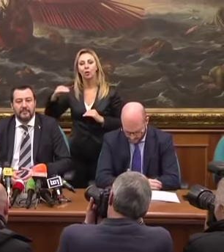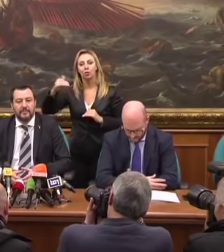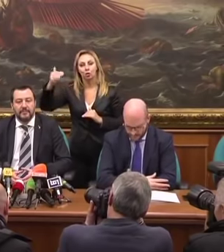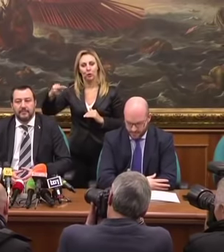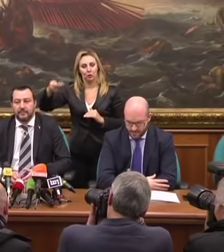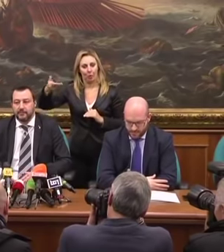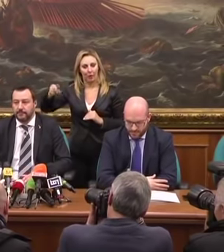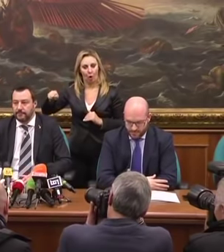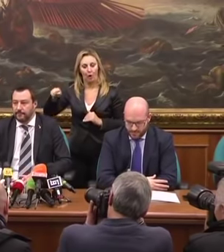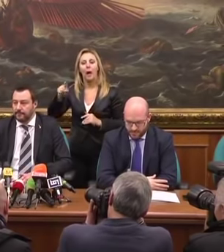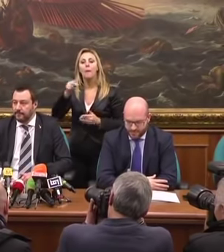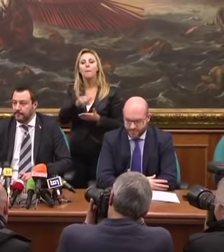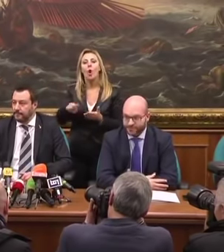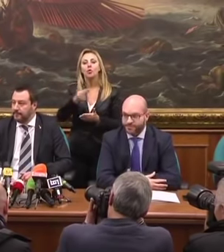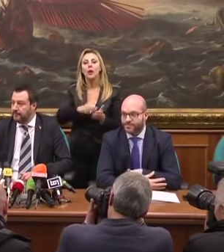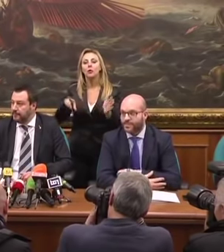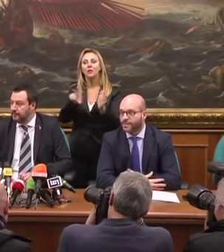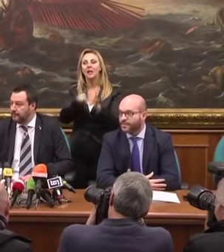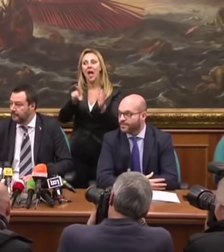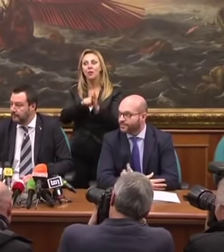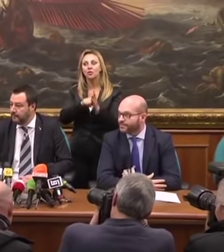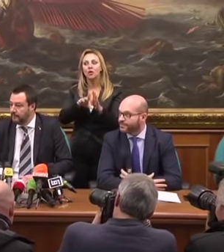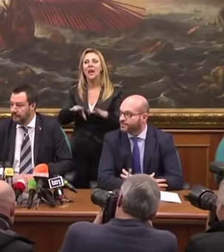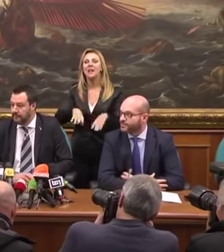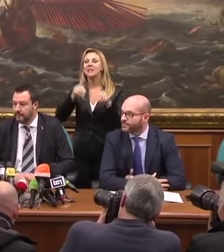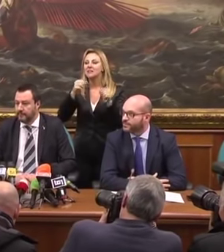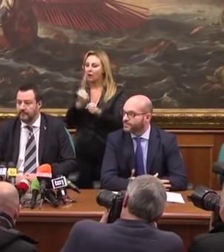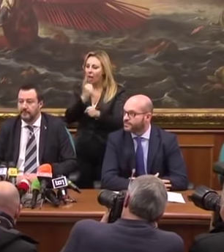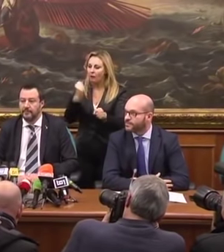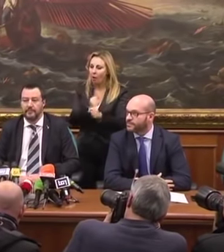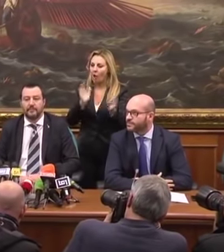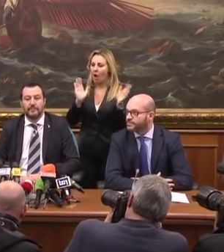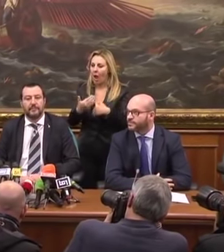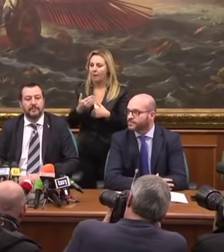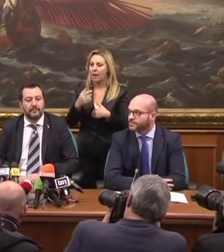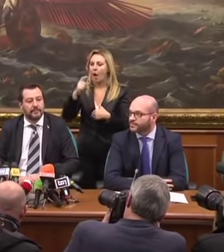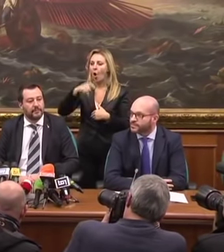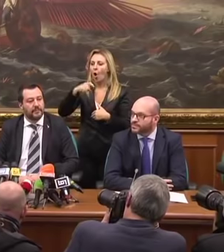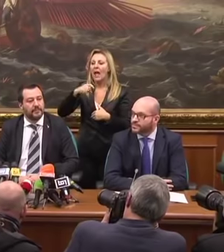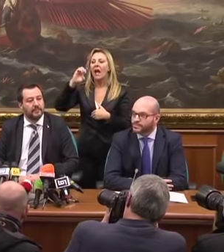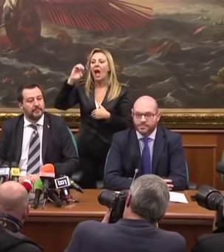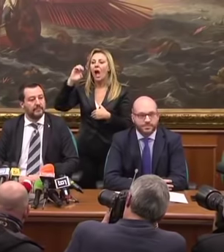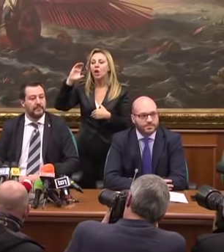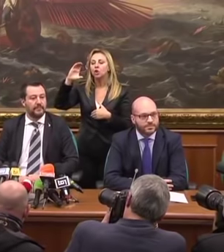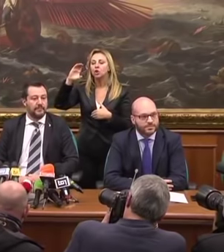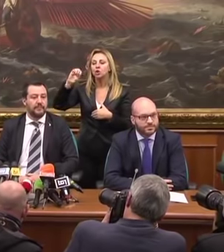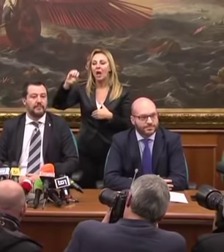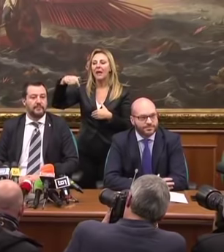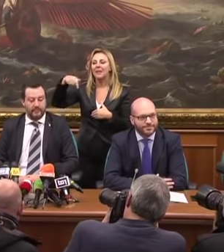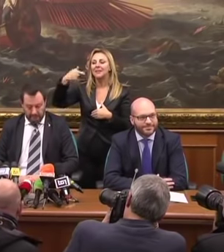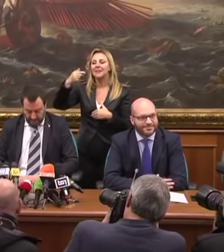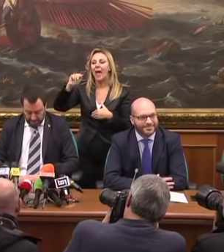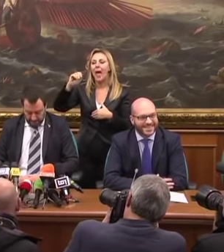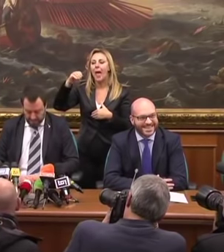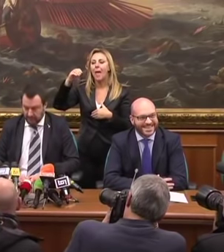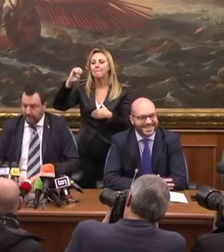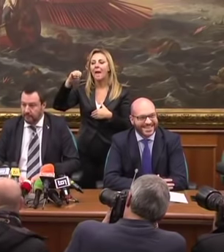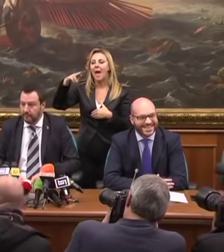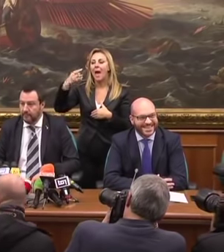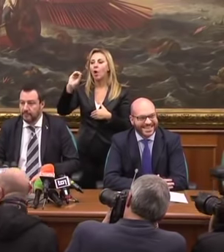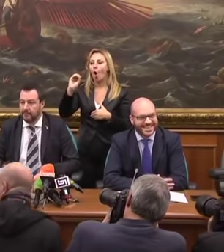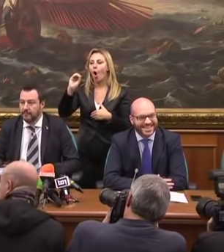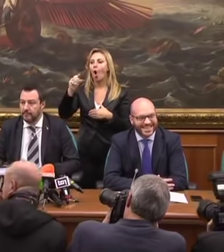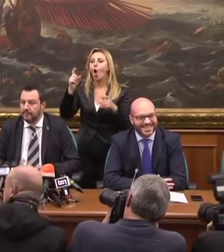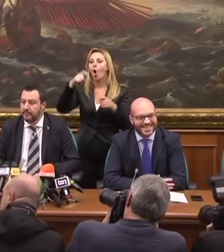di legge che abbiamo elaborato alla Camera insieme al collega Centemero e che abbiamo condiviso anche con gli alleati di governo,